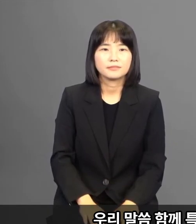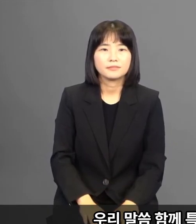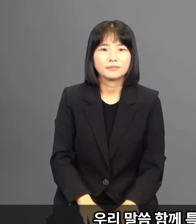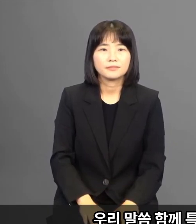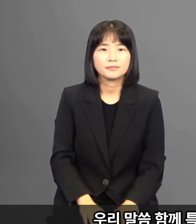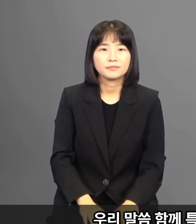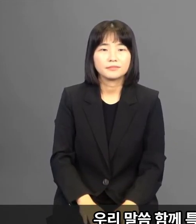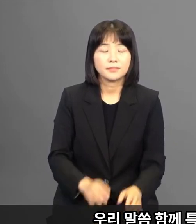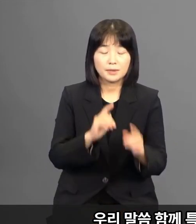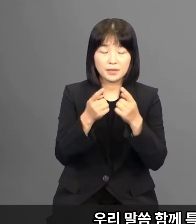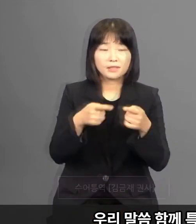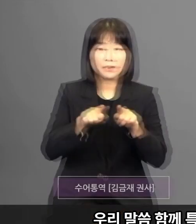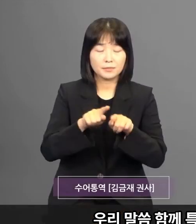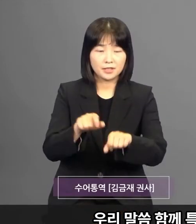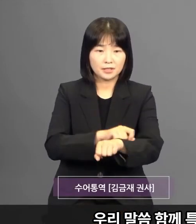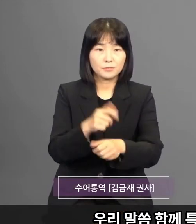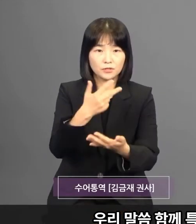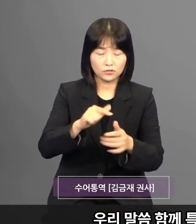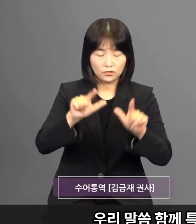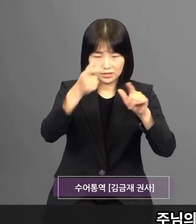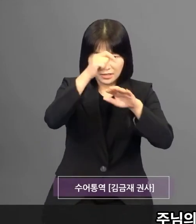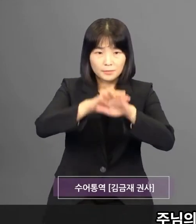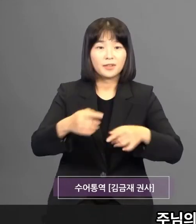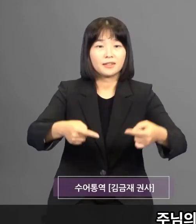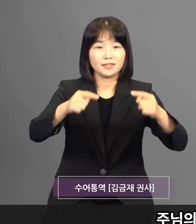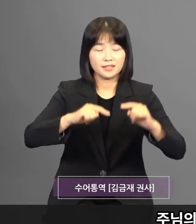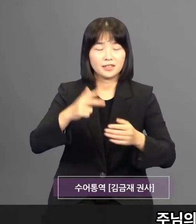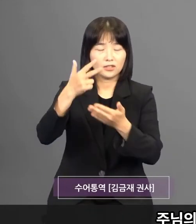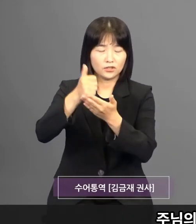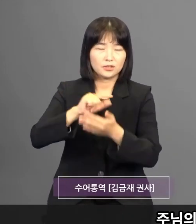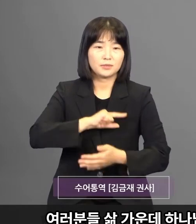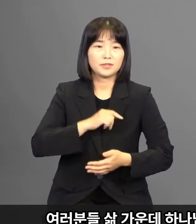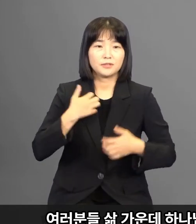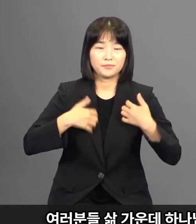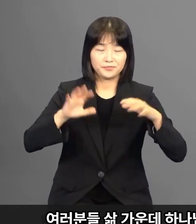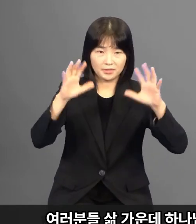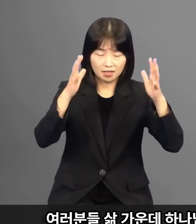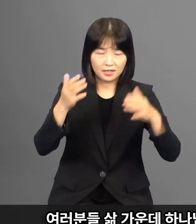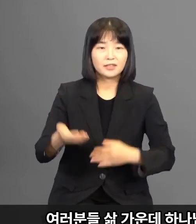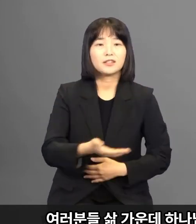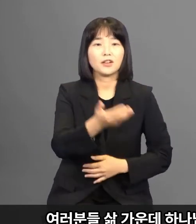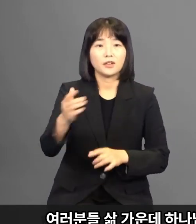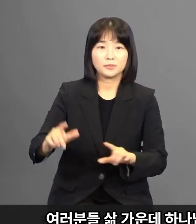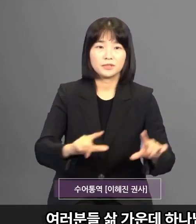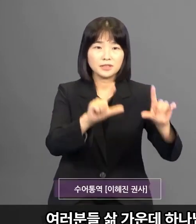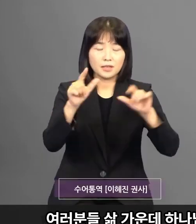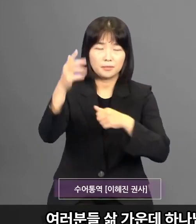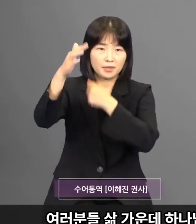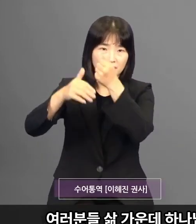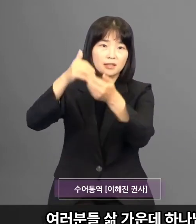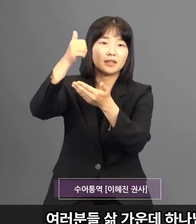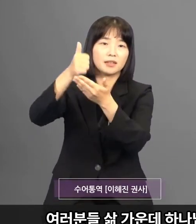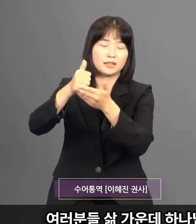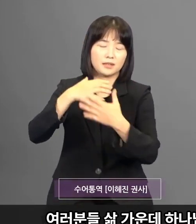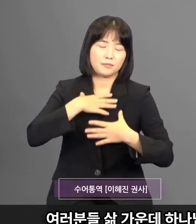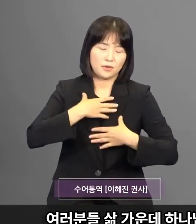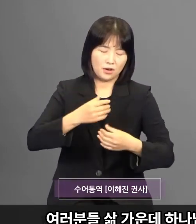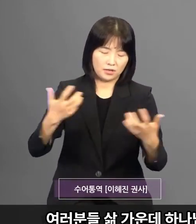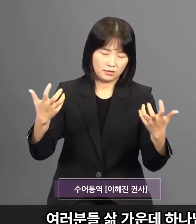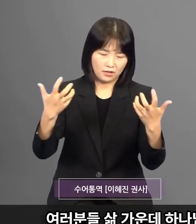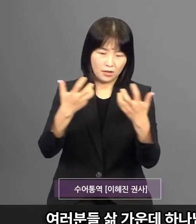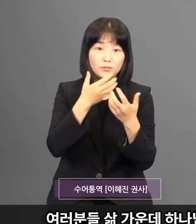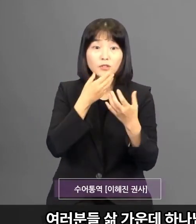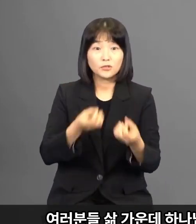네, 우리 말씀 함께 특별 주일 예배 오신 여러분들을 주님의 이름으로 환영하고 여러분들의 삶 가운데 하나님의 평강이